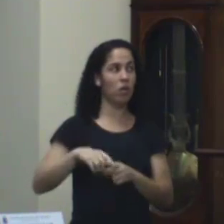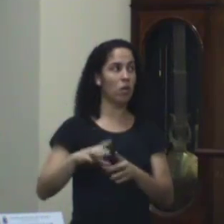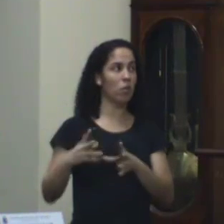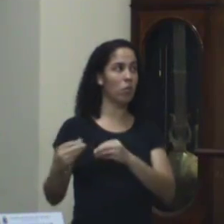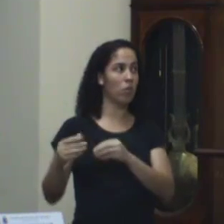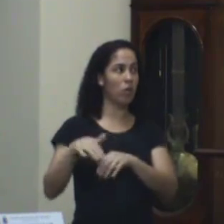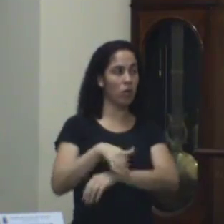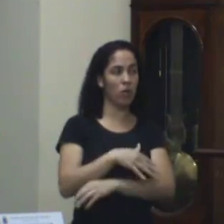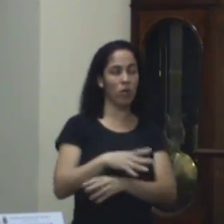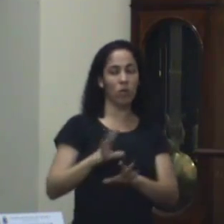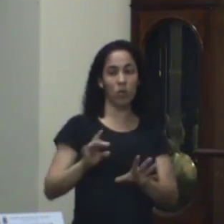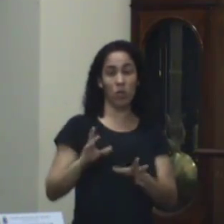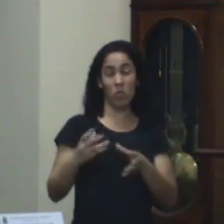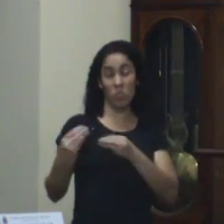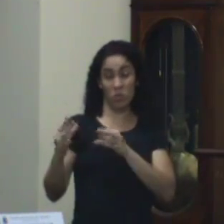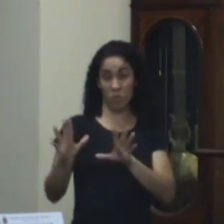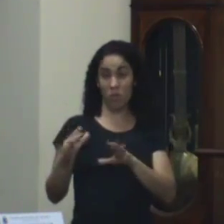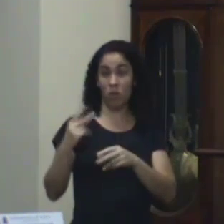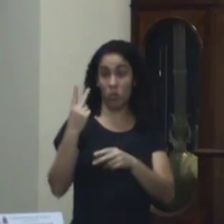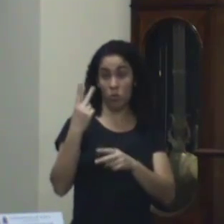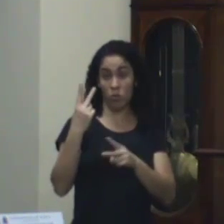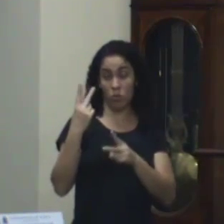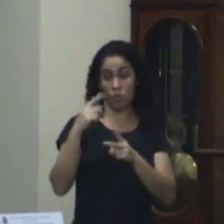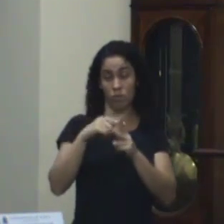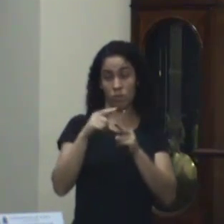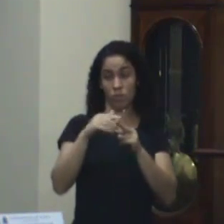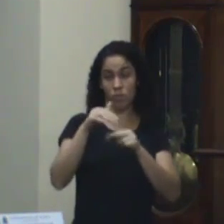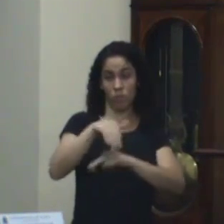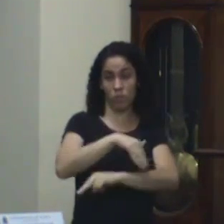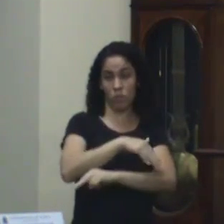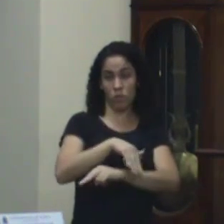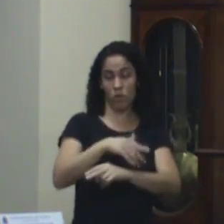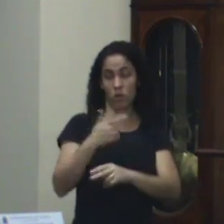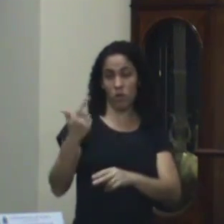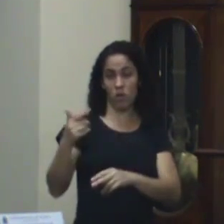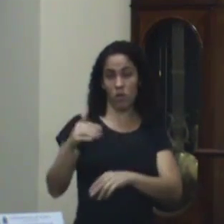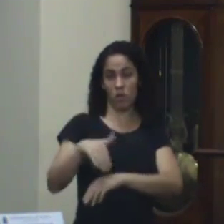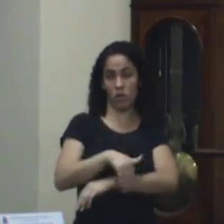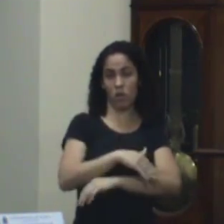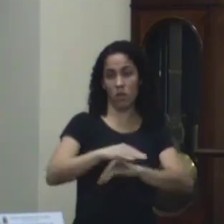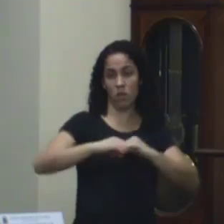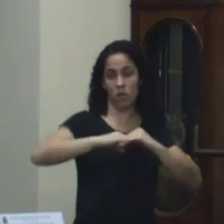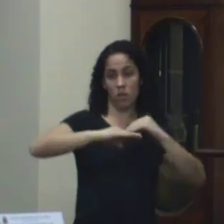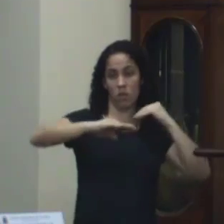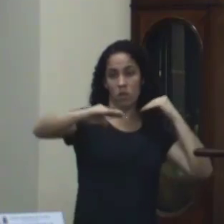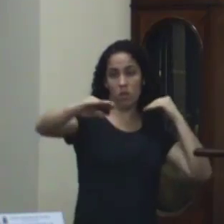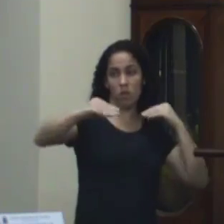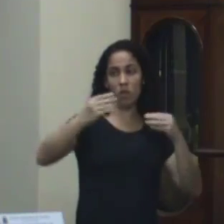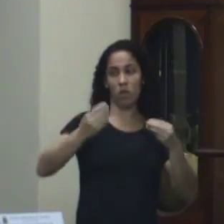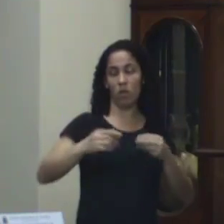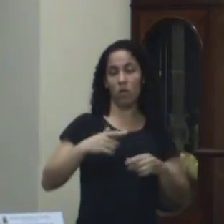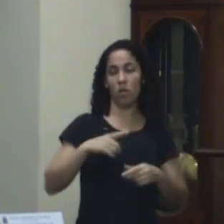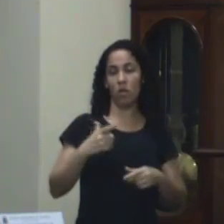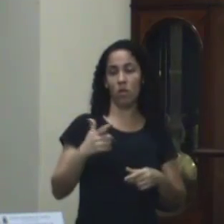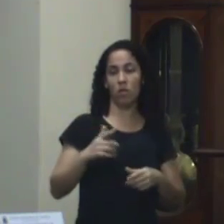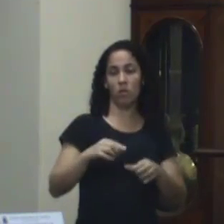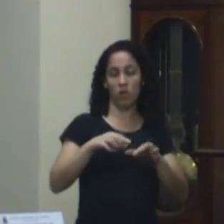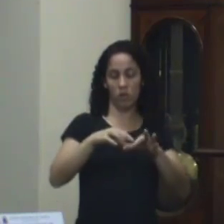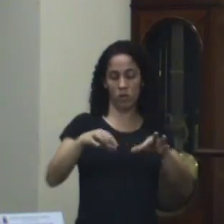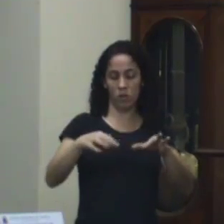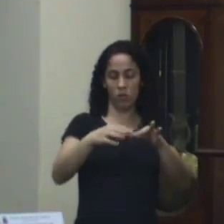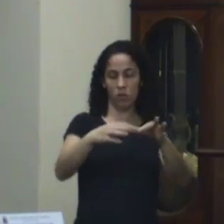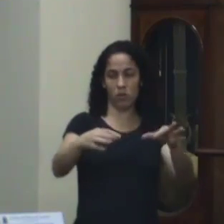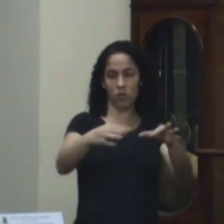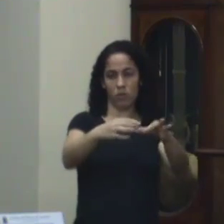de Conservatório, que não são capeadas, que não tem asfalto, que não tem bloquete.